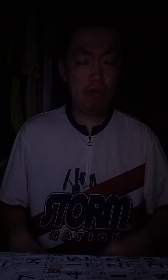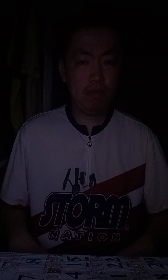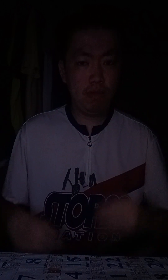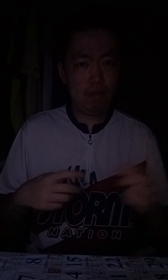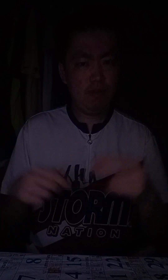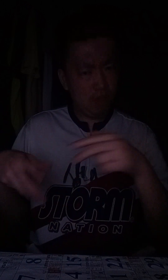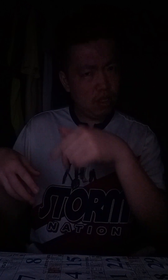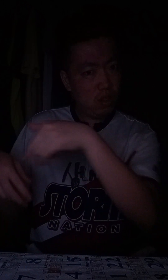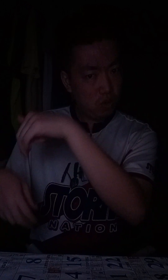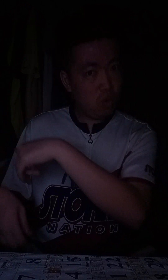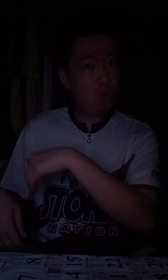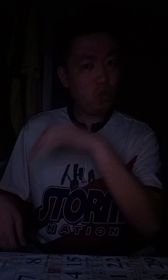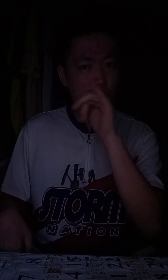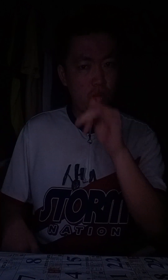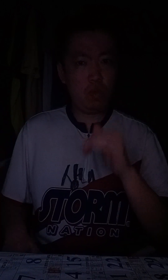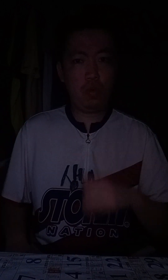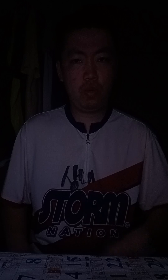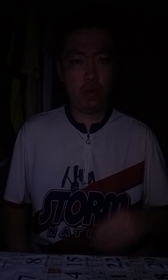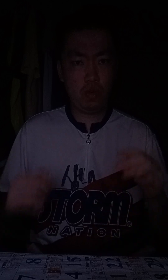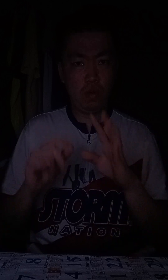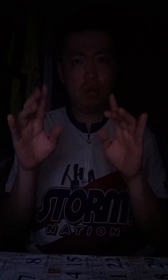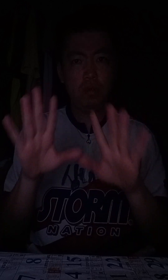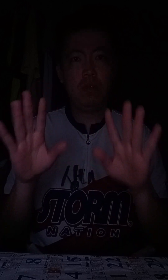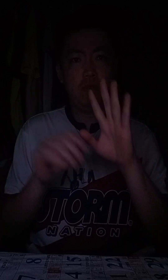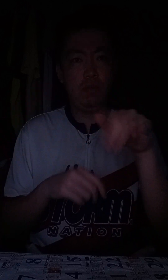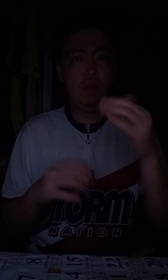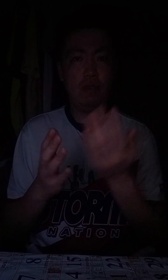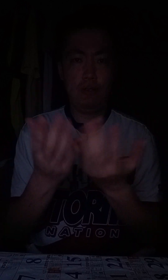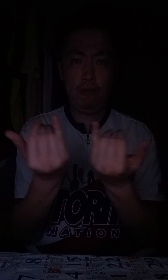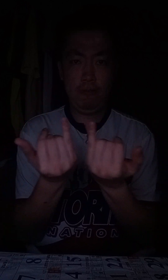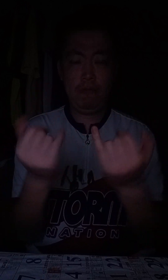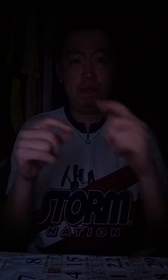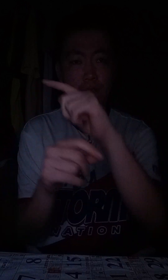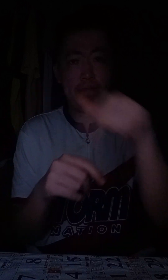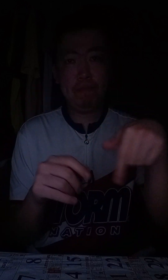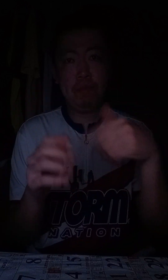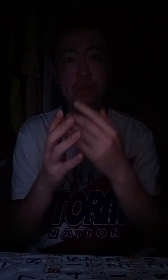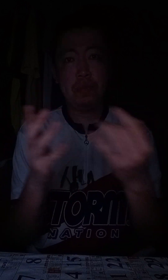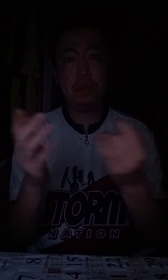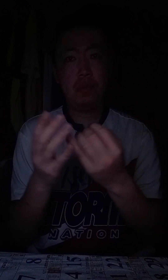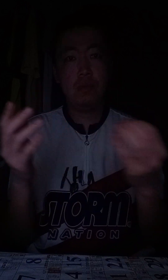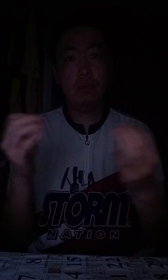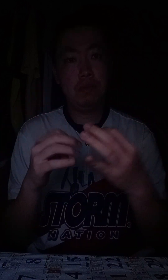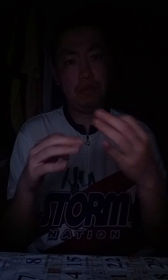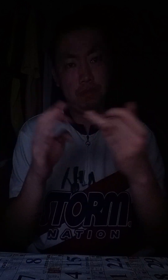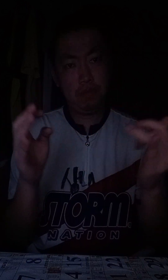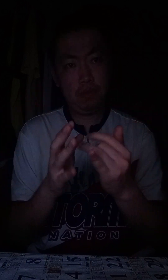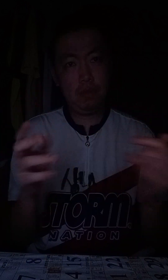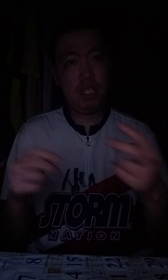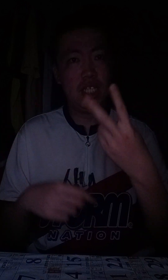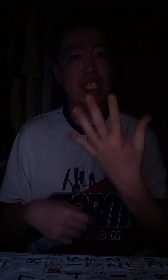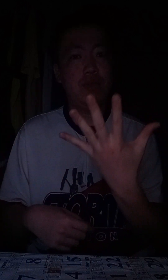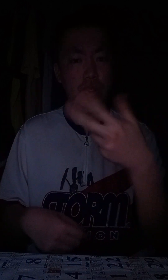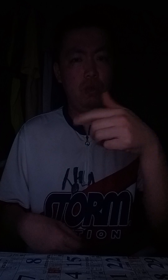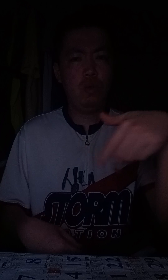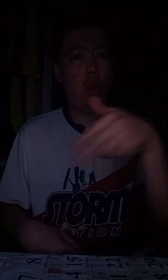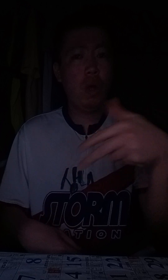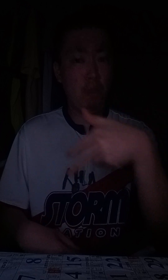다 내리셨어요? 어제 오후 10시 15분쯤 경기도 화성시 상신 지하차도 안에서 25인승